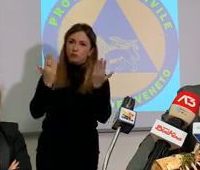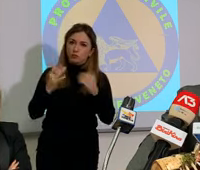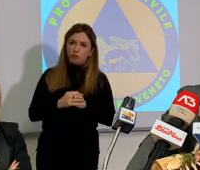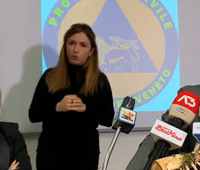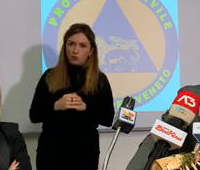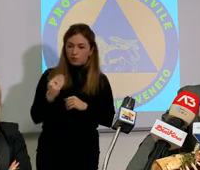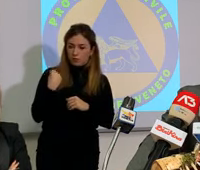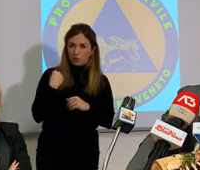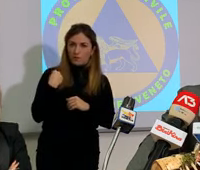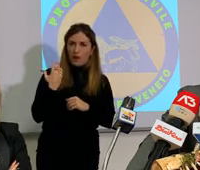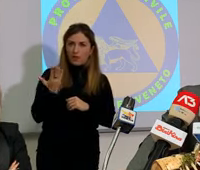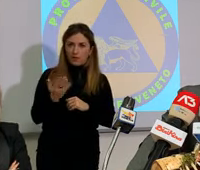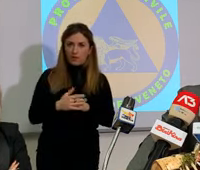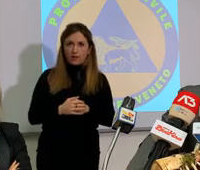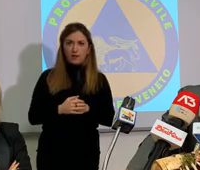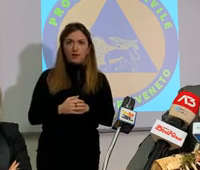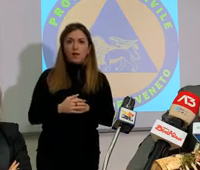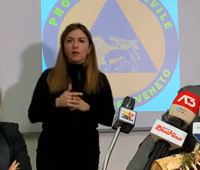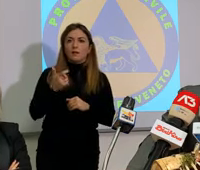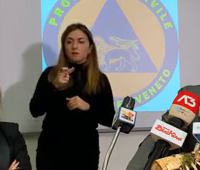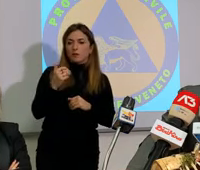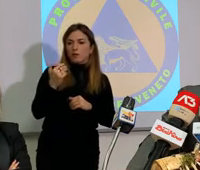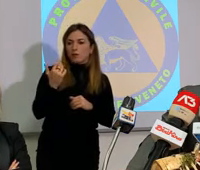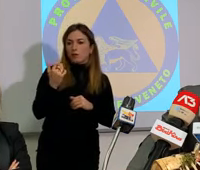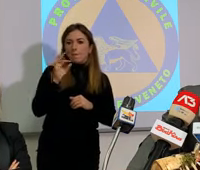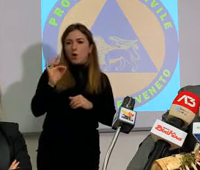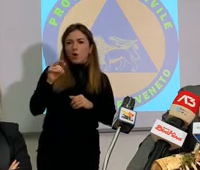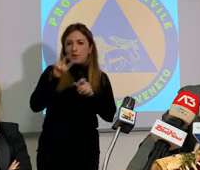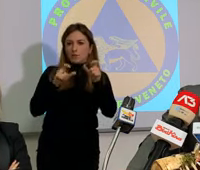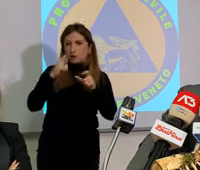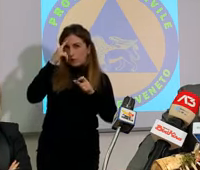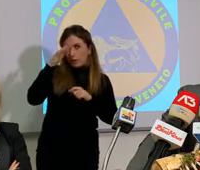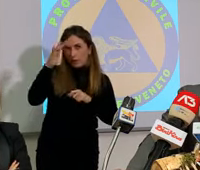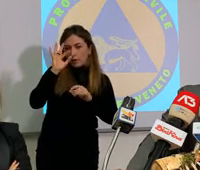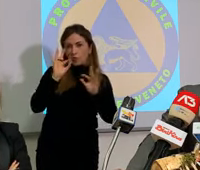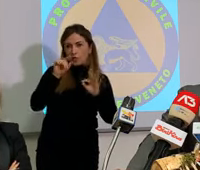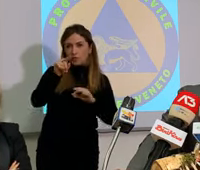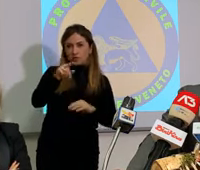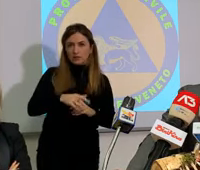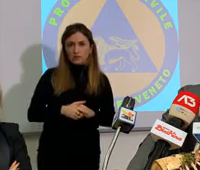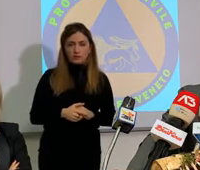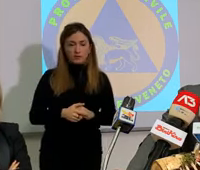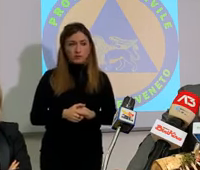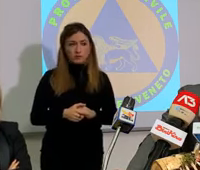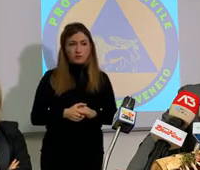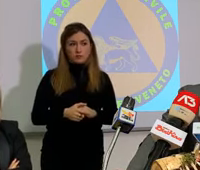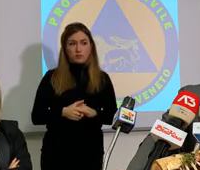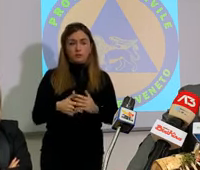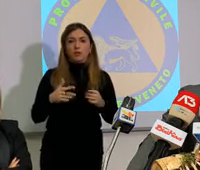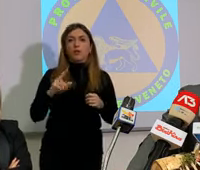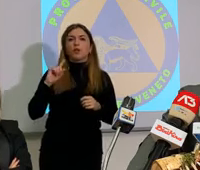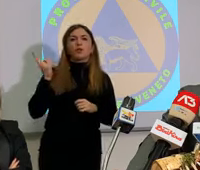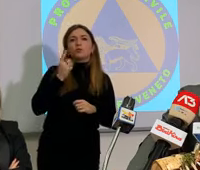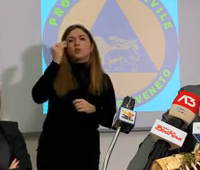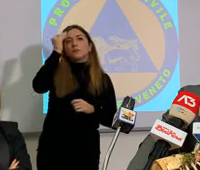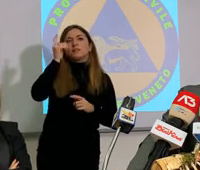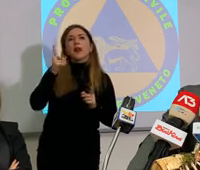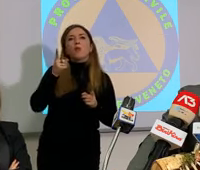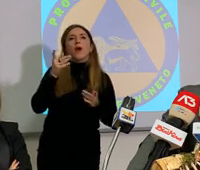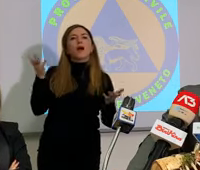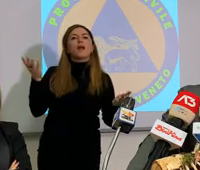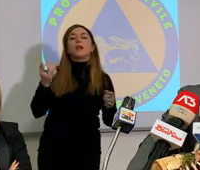lettura perché purtroppo era la lettura di pochi in queste ore no perché allora passa il concetto che il co vide a